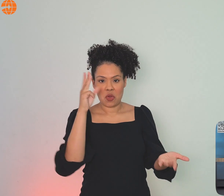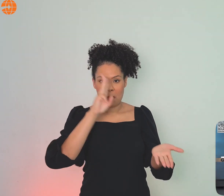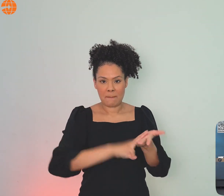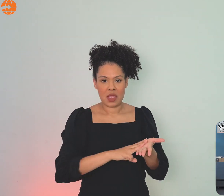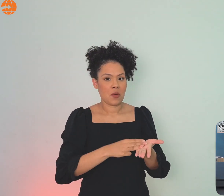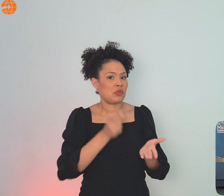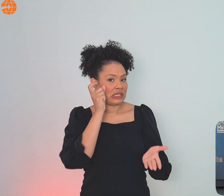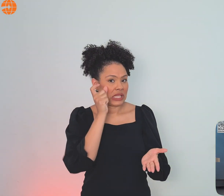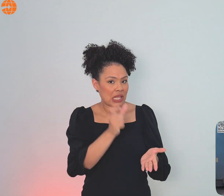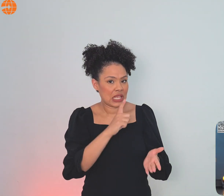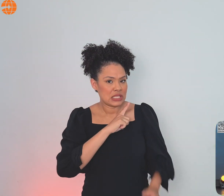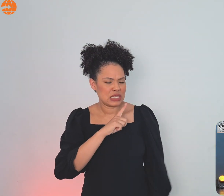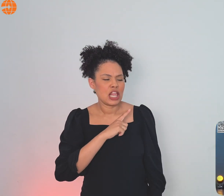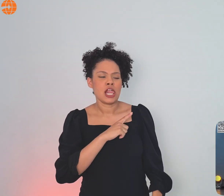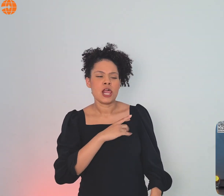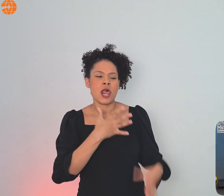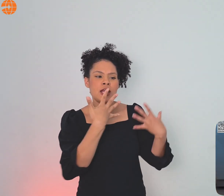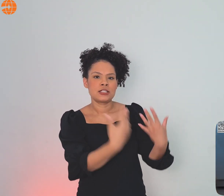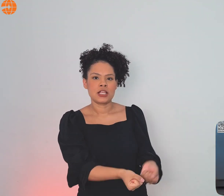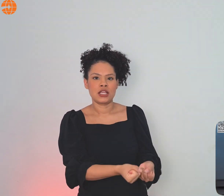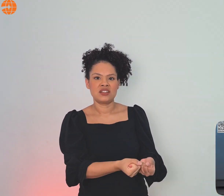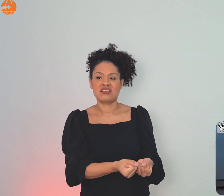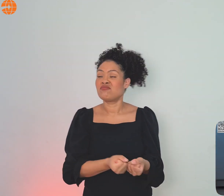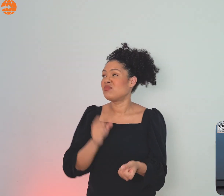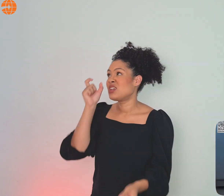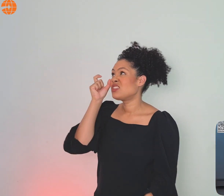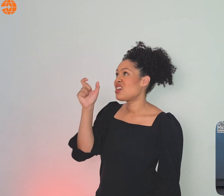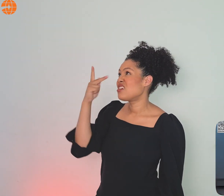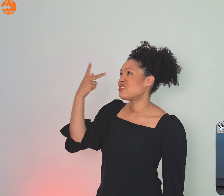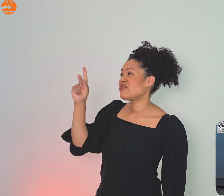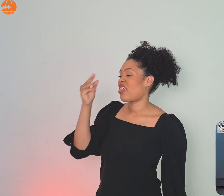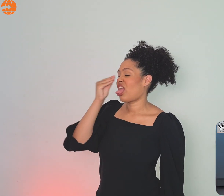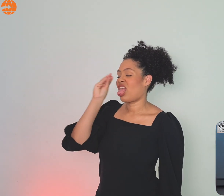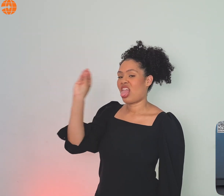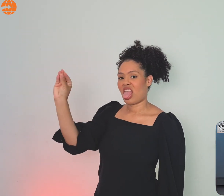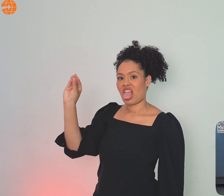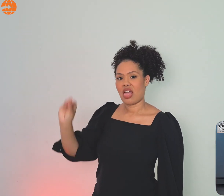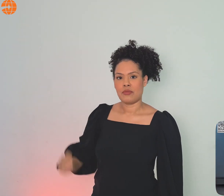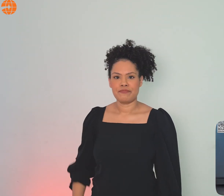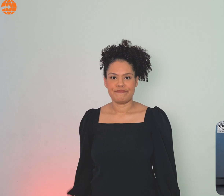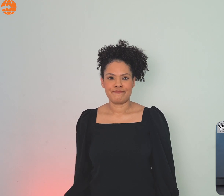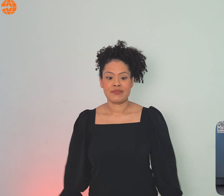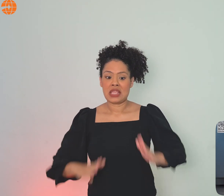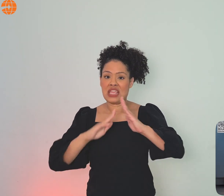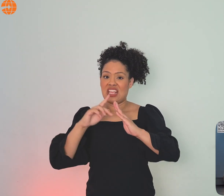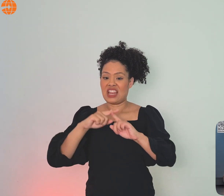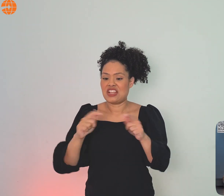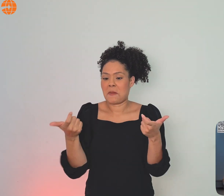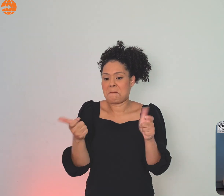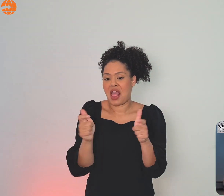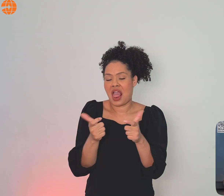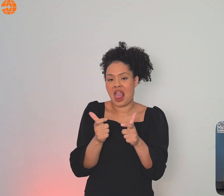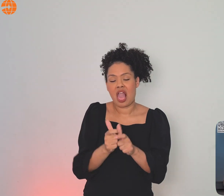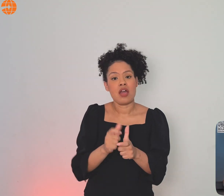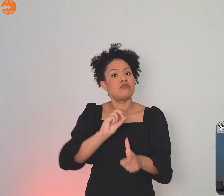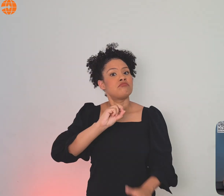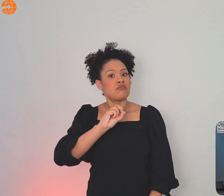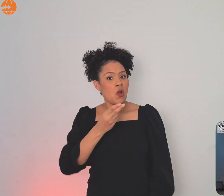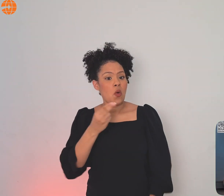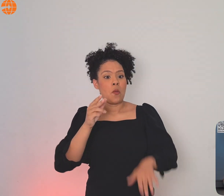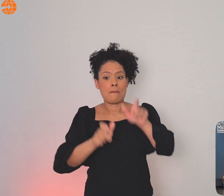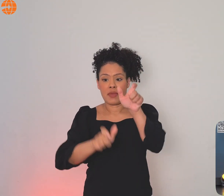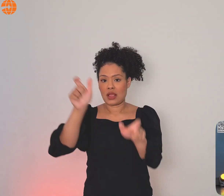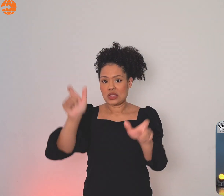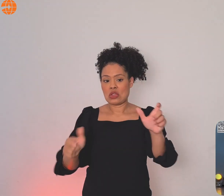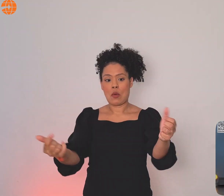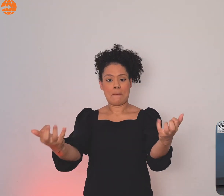aos interesses de Deus. São igrejas que estão diminuindo de tamanho muitas vezes, ou às vezes estão aumentando de tamanho,